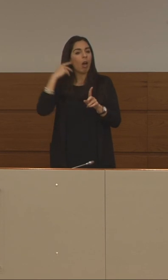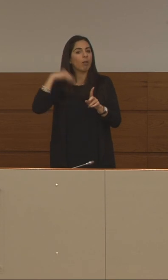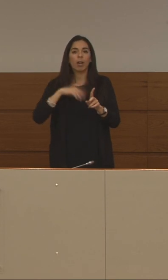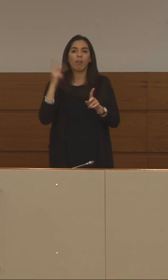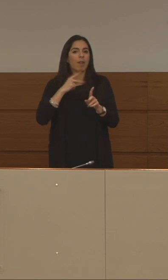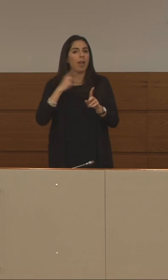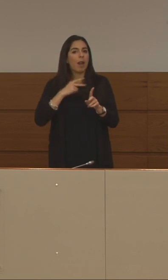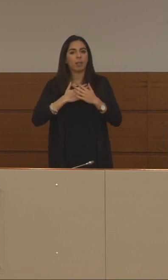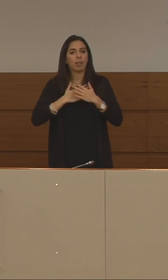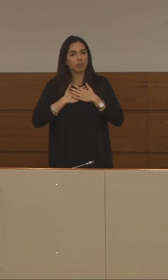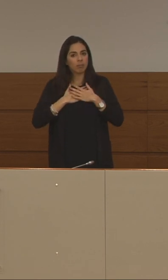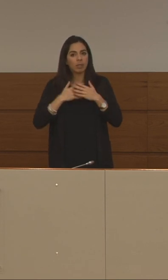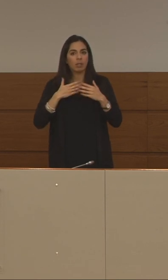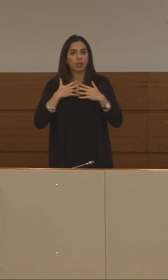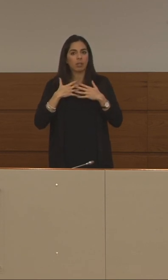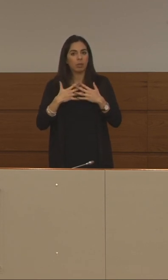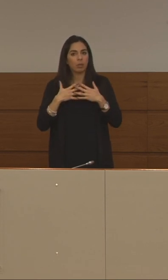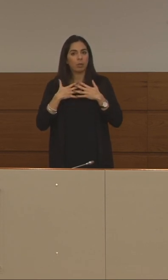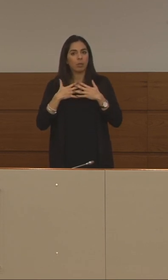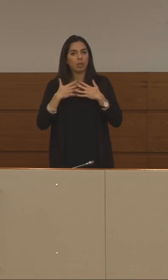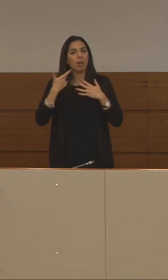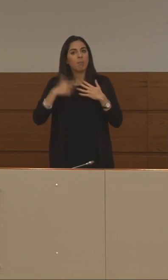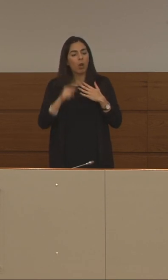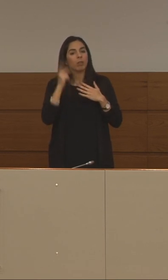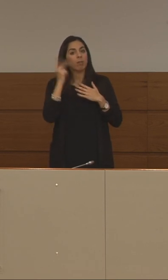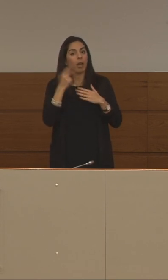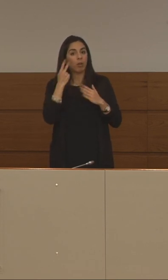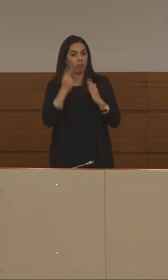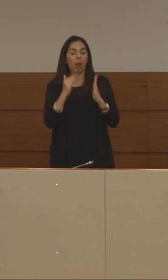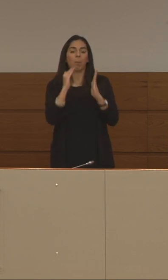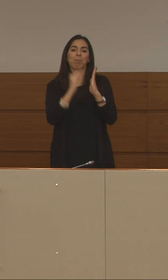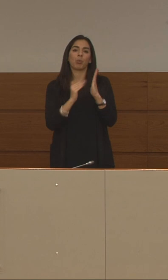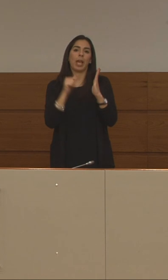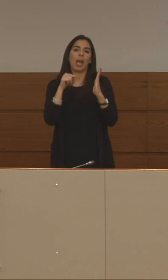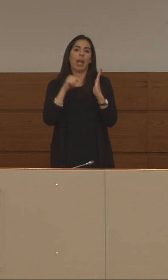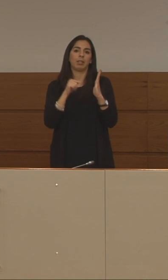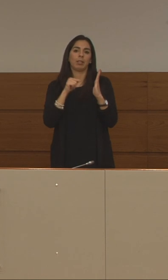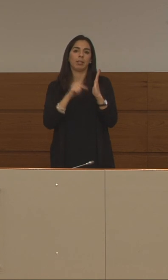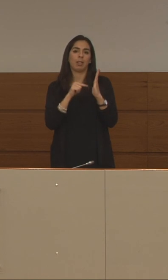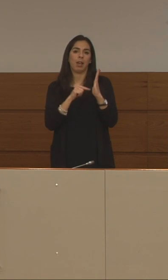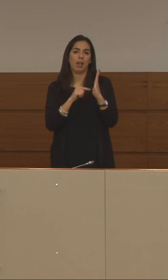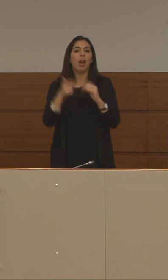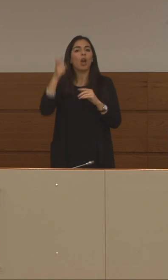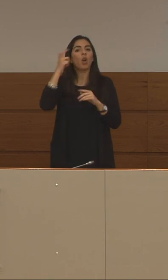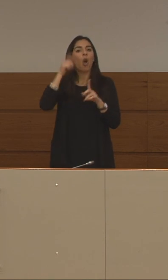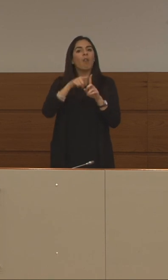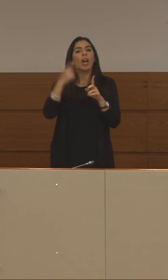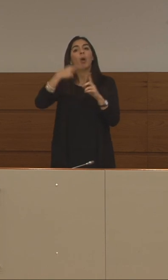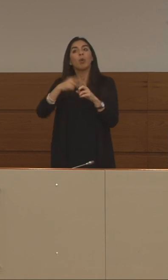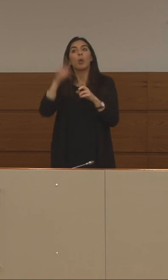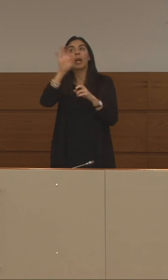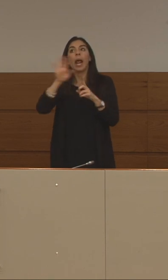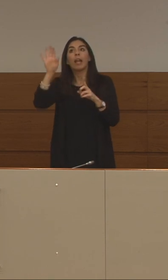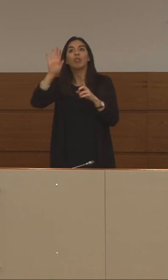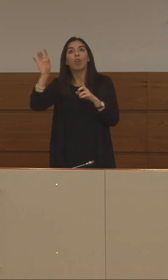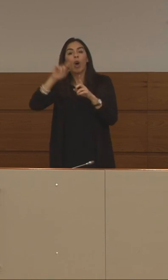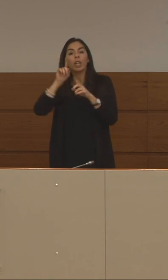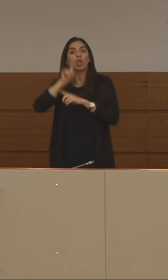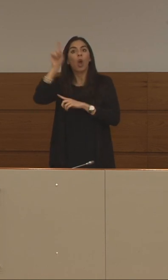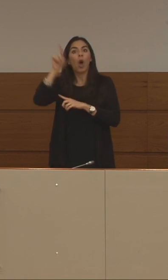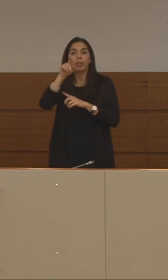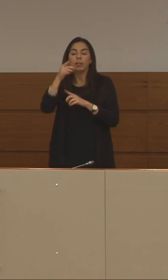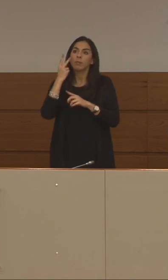mi sembra dai governatori delle regioni anche del nord che hanno chiesto provvedimenti più forti